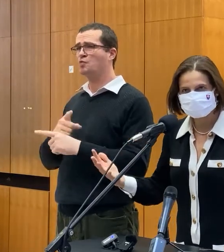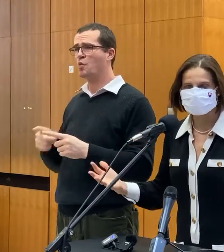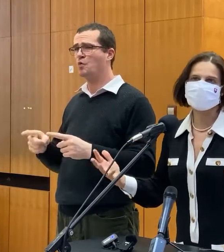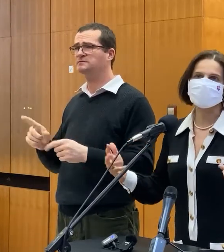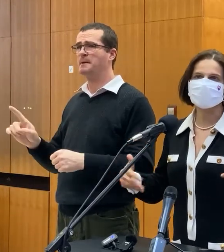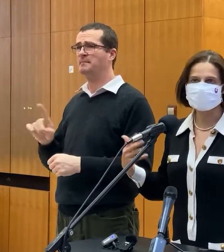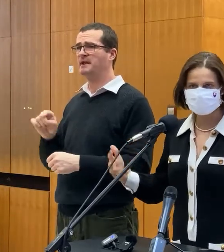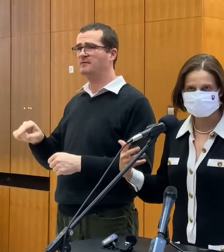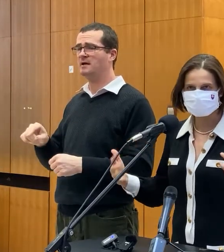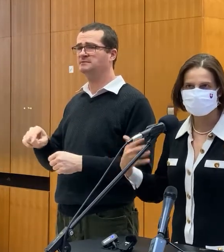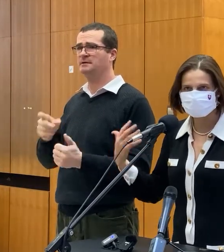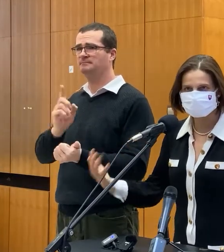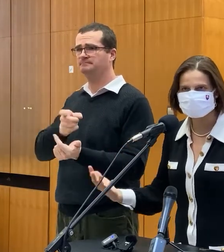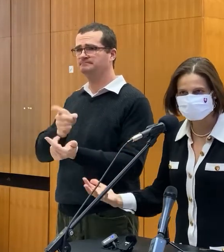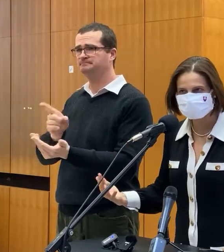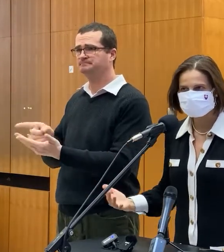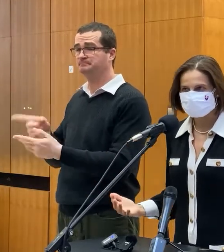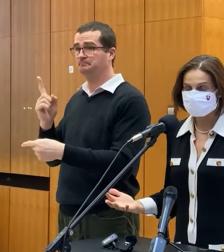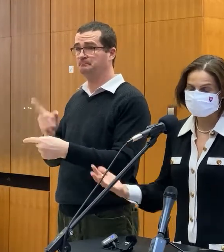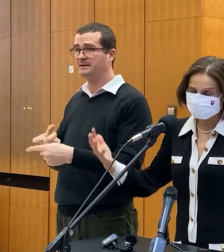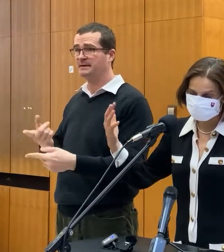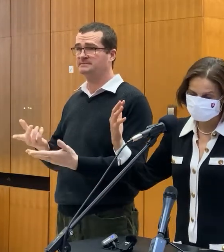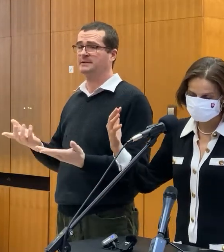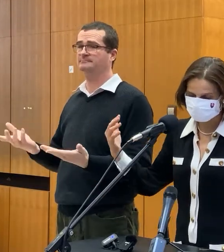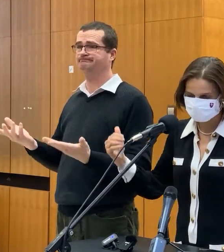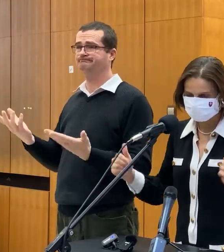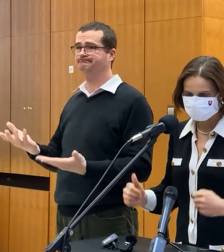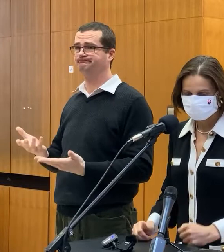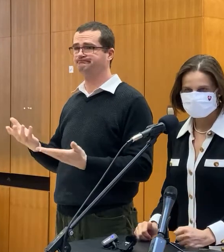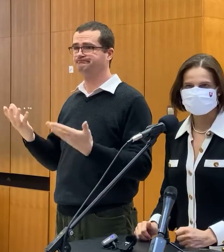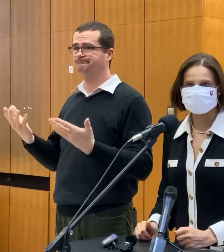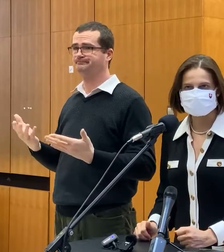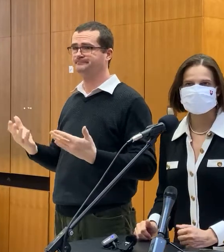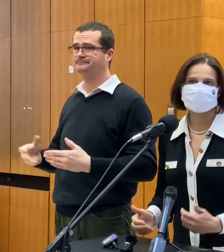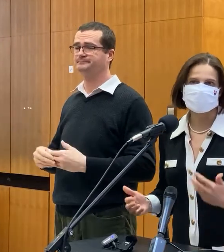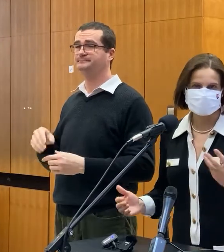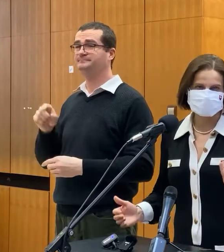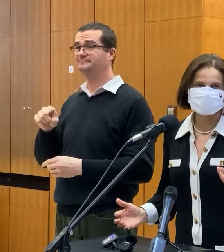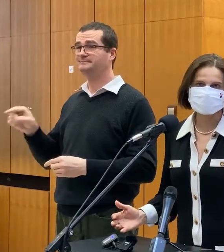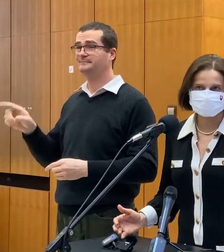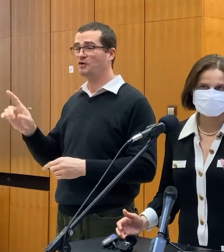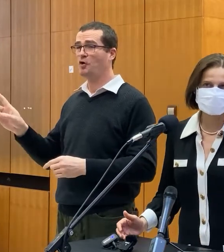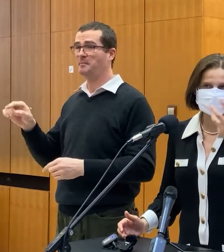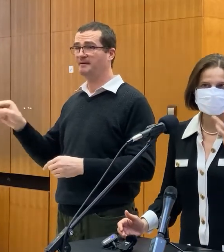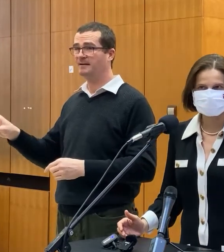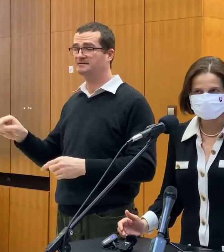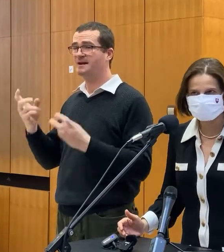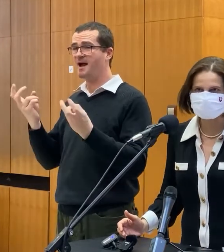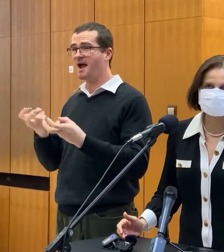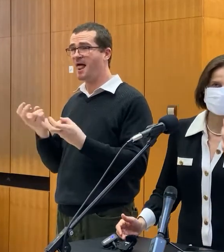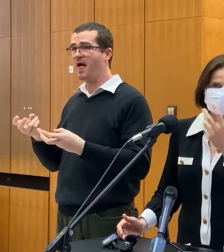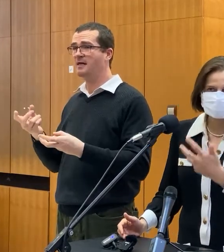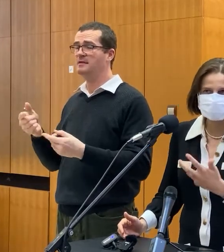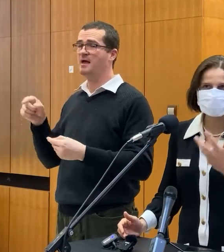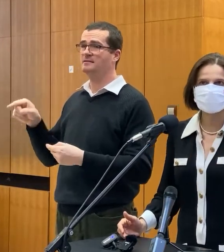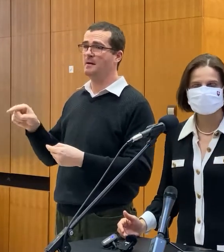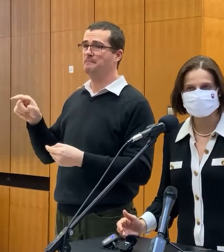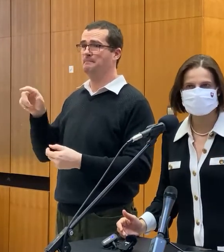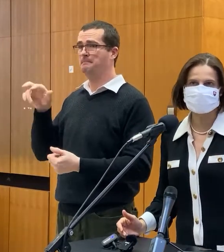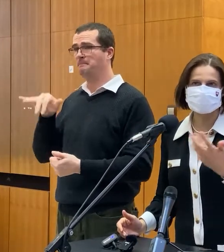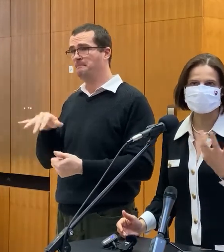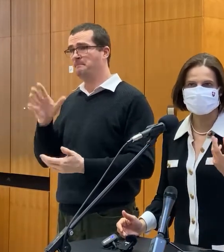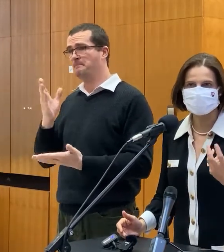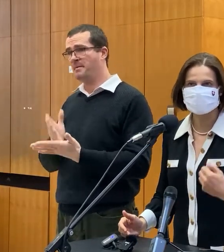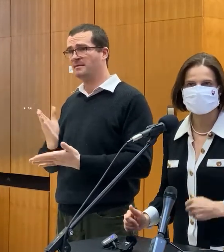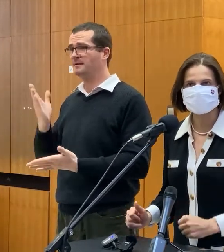prevádzky, ktoré potom vymenúvate konkrétne a potom ten, ktorý ju prevádzkuje, tak hľadá, či tam je alebo nie